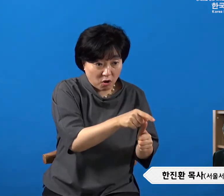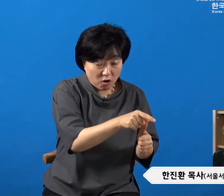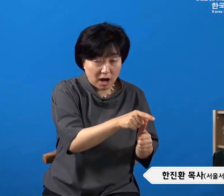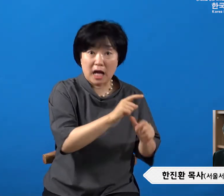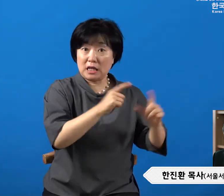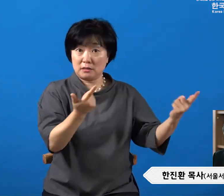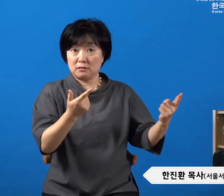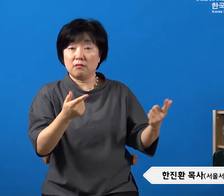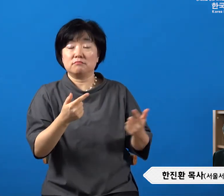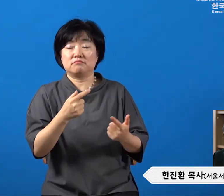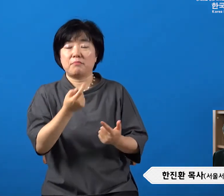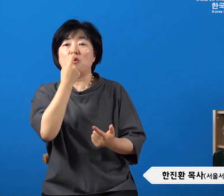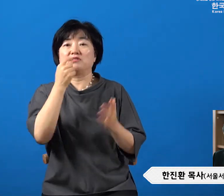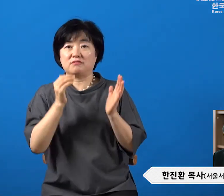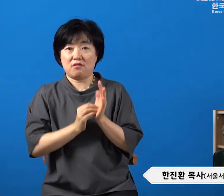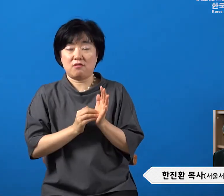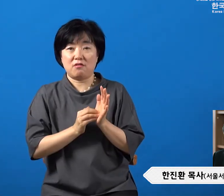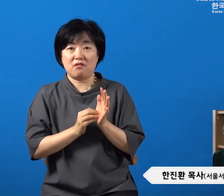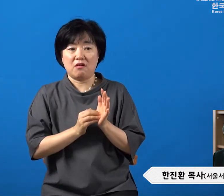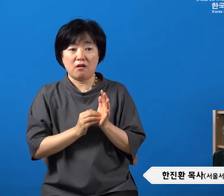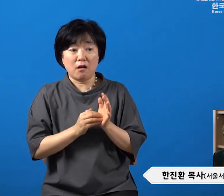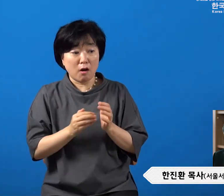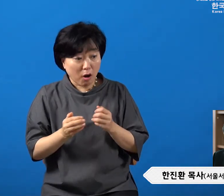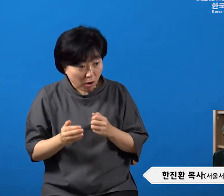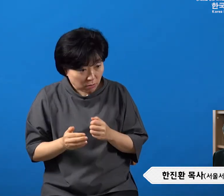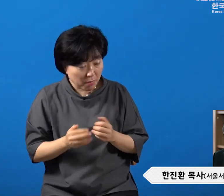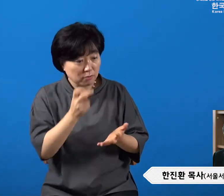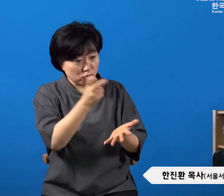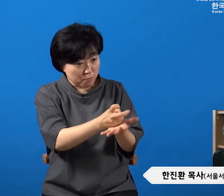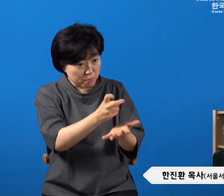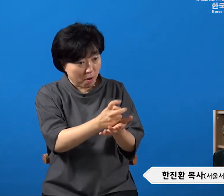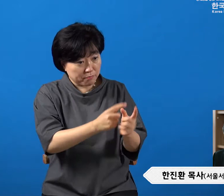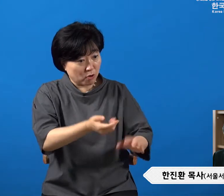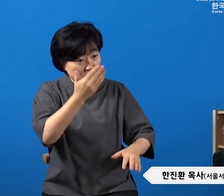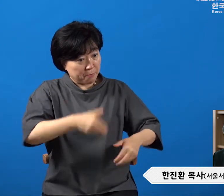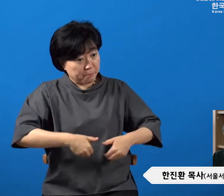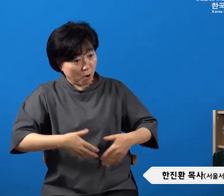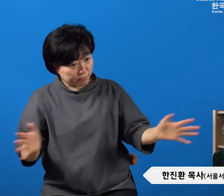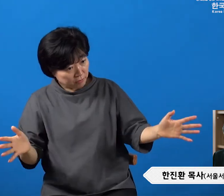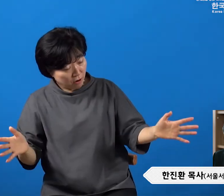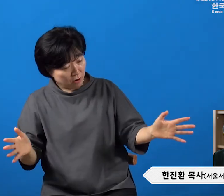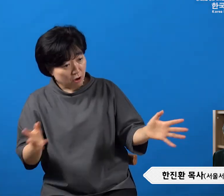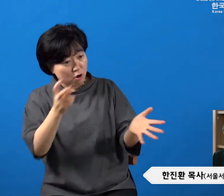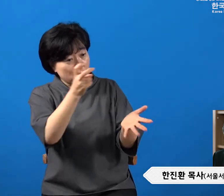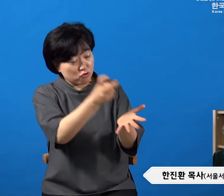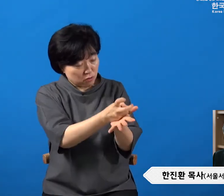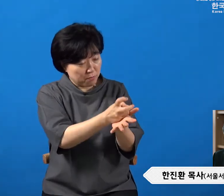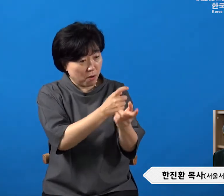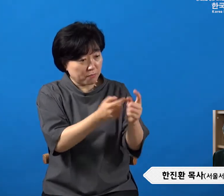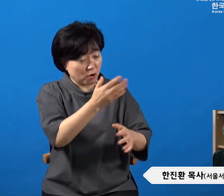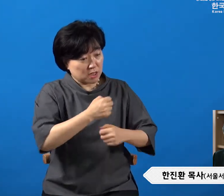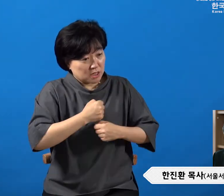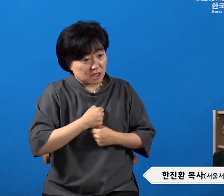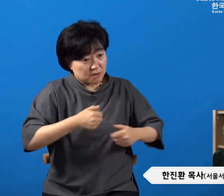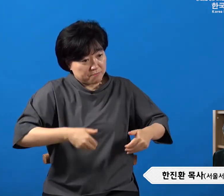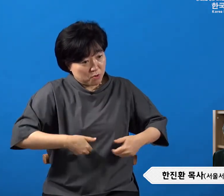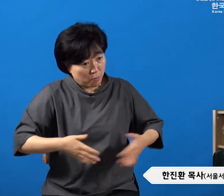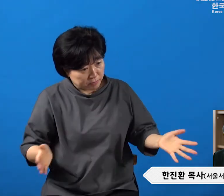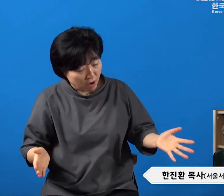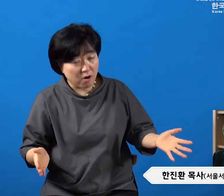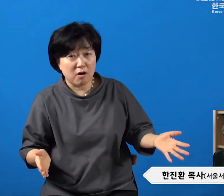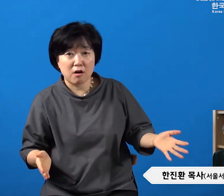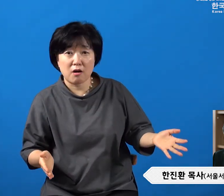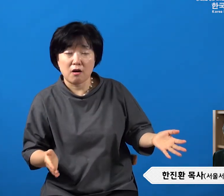이상 필요가 없구나 그렇게 생각을 하는 분이 계실지 모르겠습니다. 율법은 더 이상 지킬 필요가 없구나